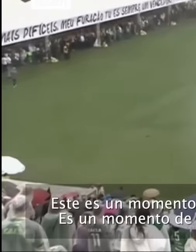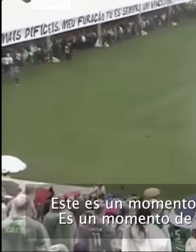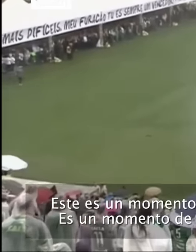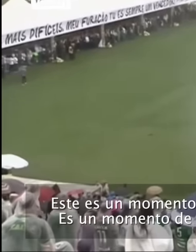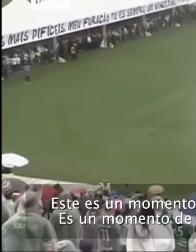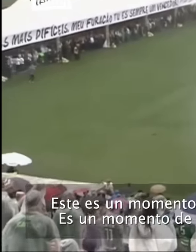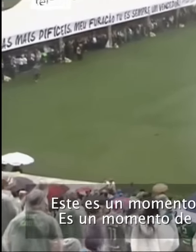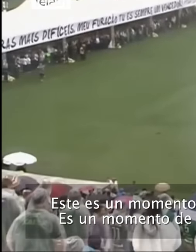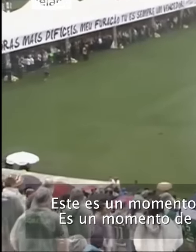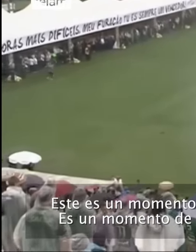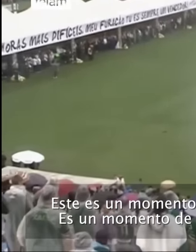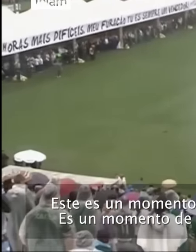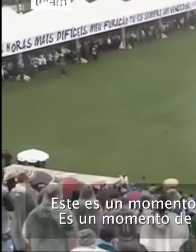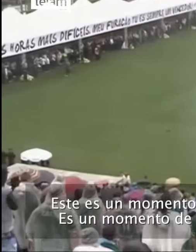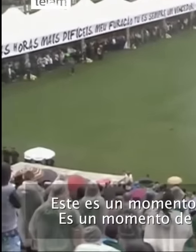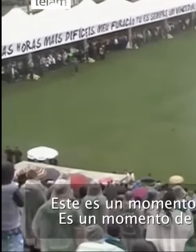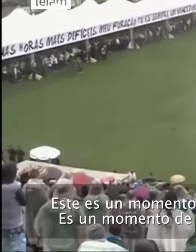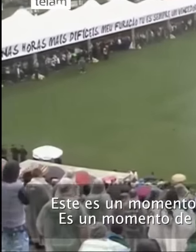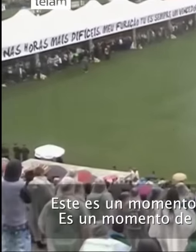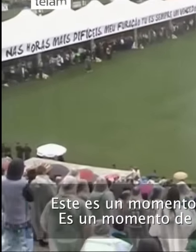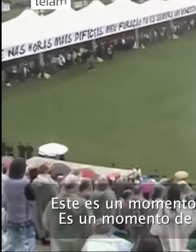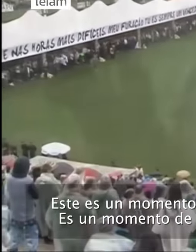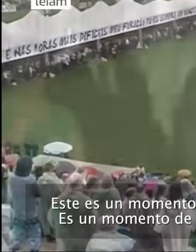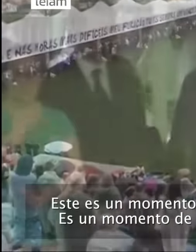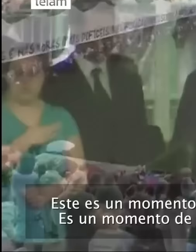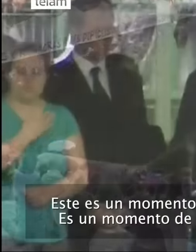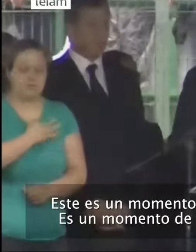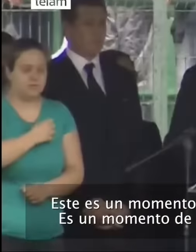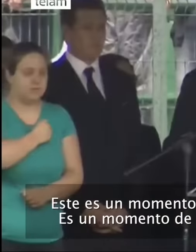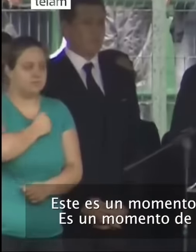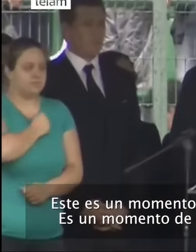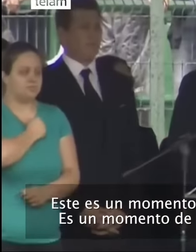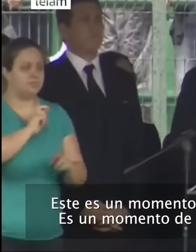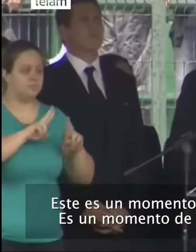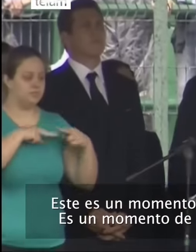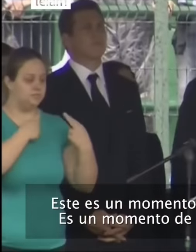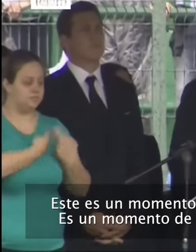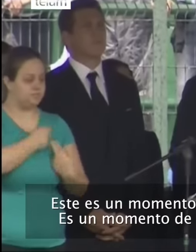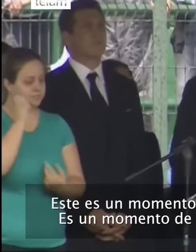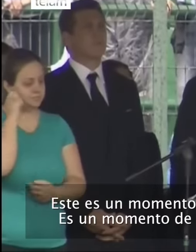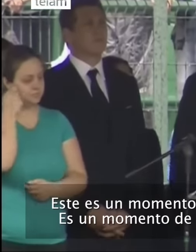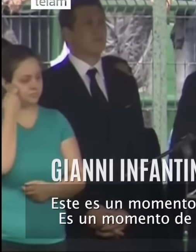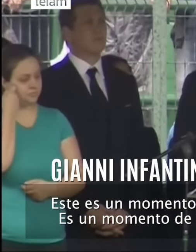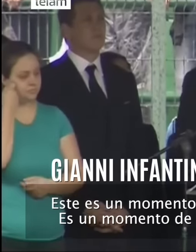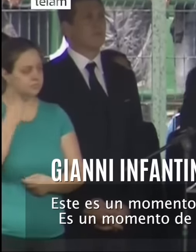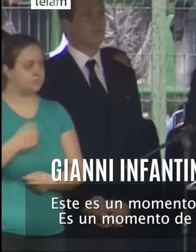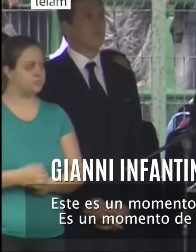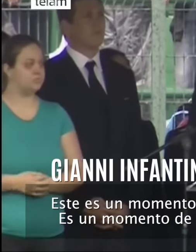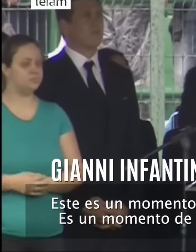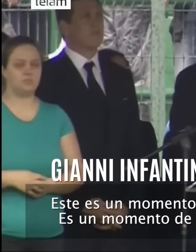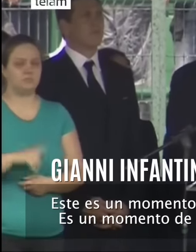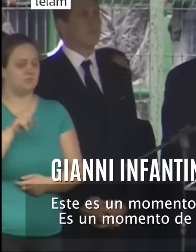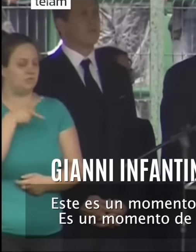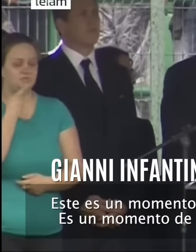Este es un momento de dolor y de luto, now de